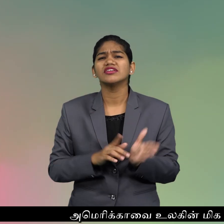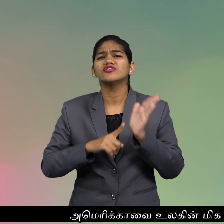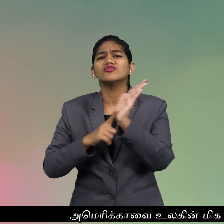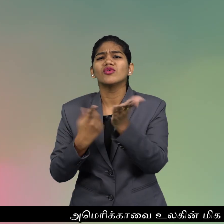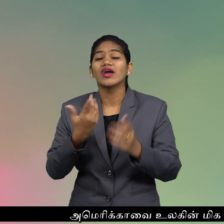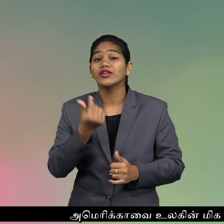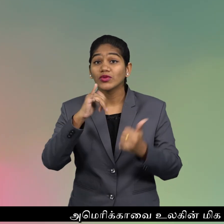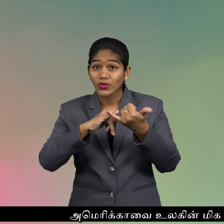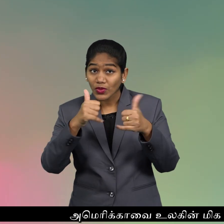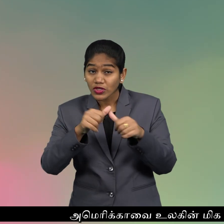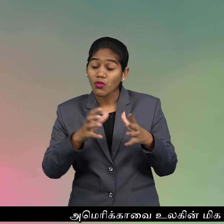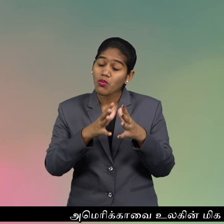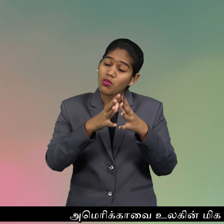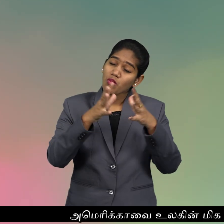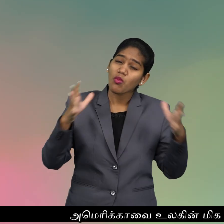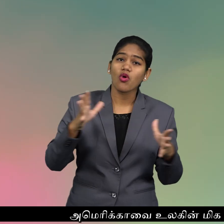அறிவித்தார்.